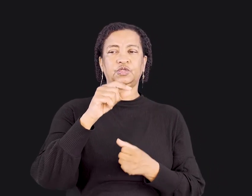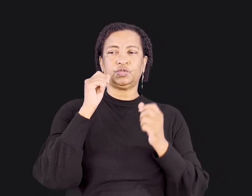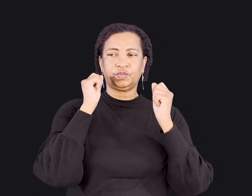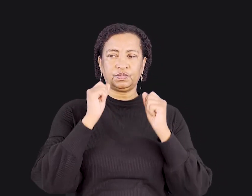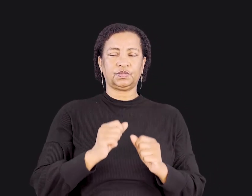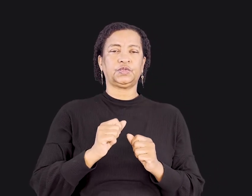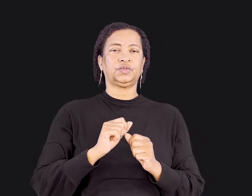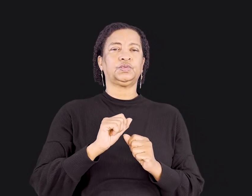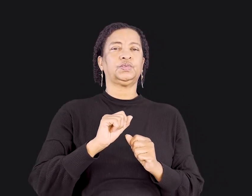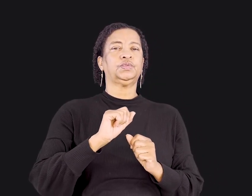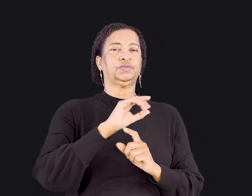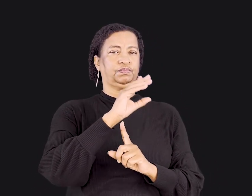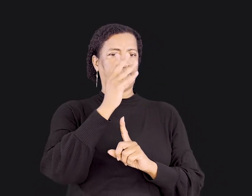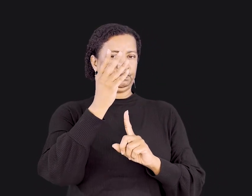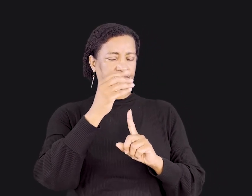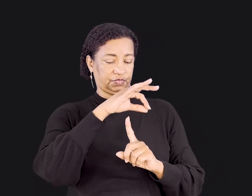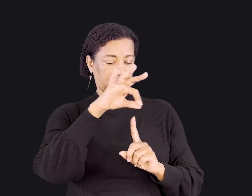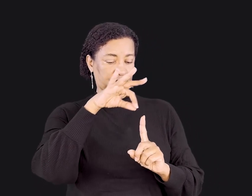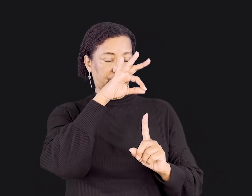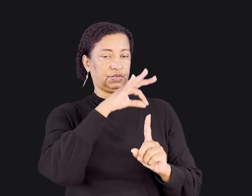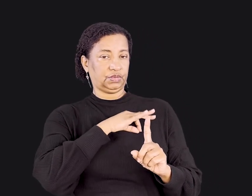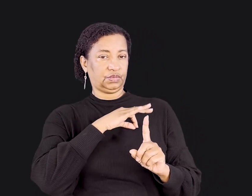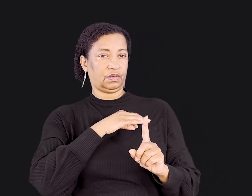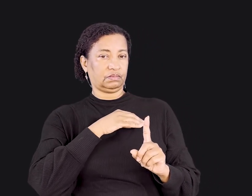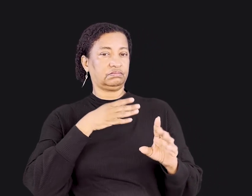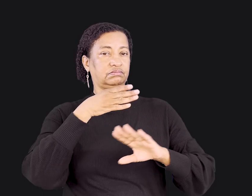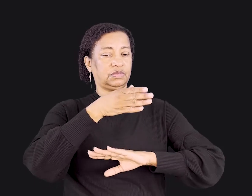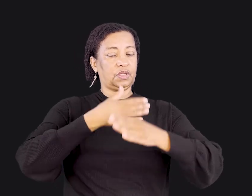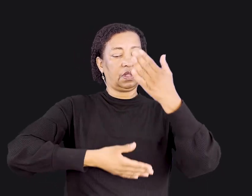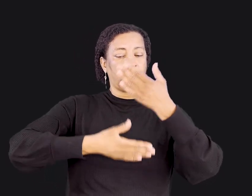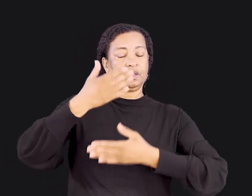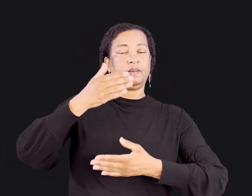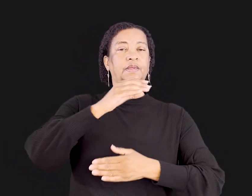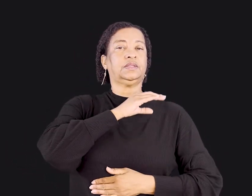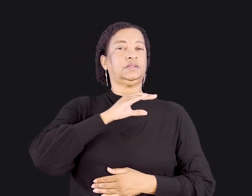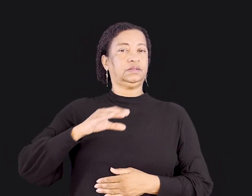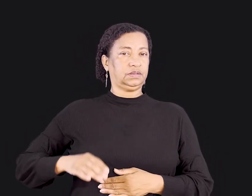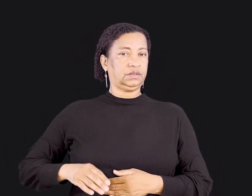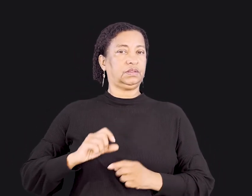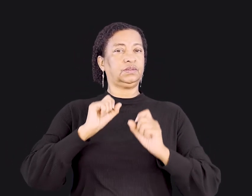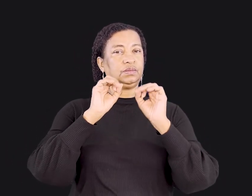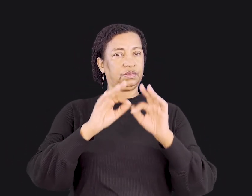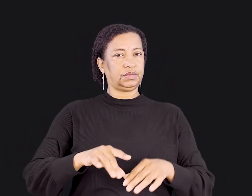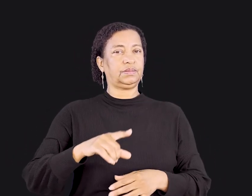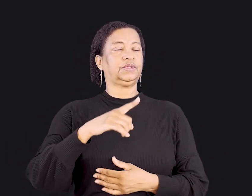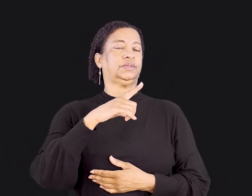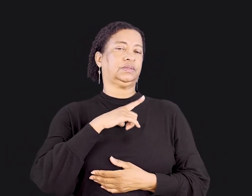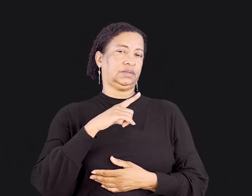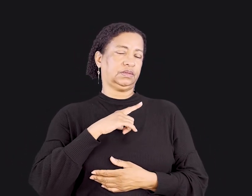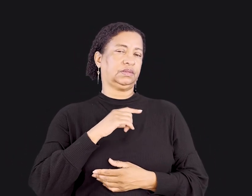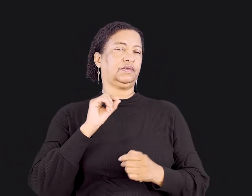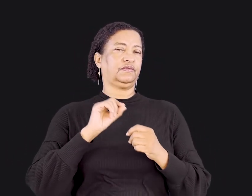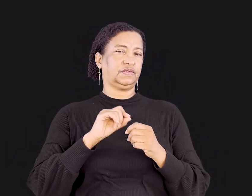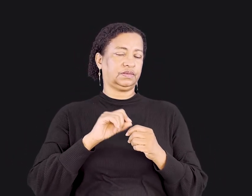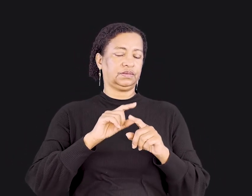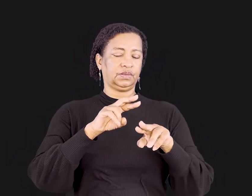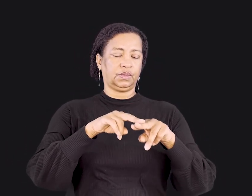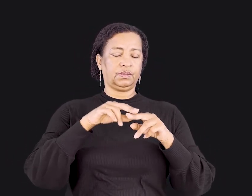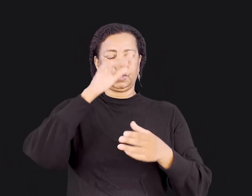possessões espirituais, habitando em Cristo, onde estas bênçãos espirituais existem. Fazemos isso pela fé, vivendo